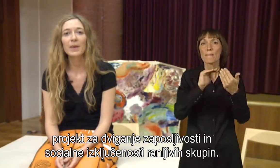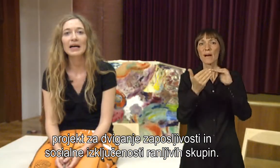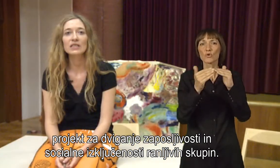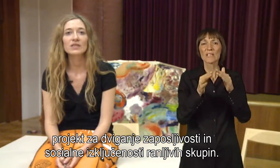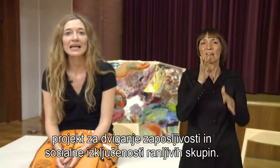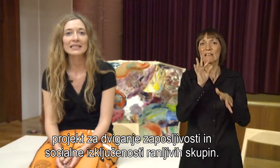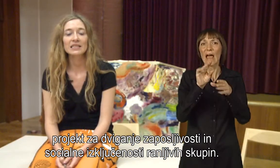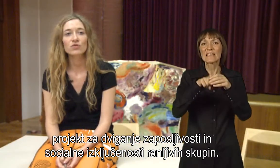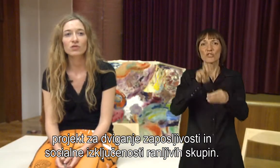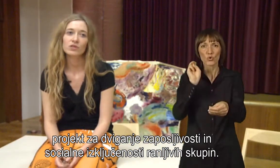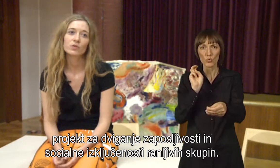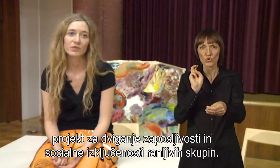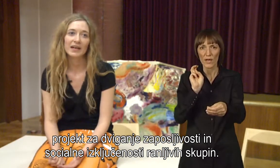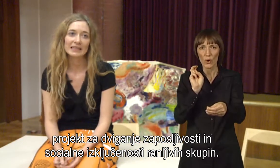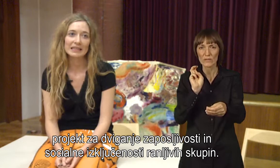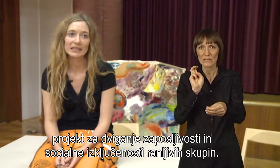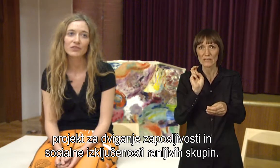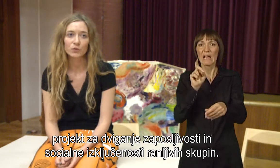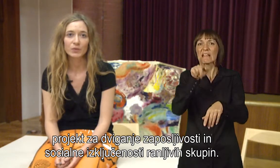pa socialne izključenosti tako imenovanih ranljivih skupin.